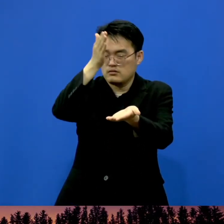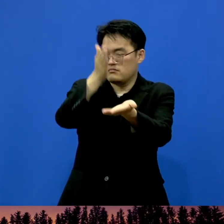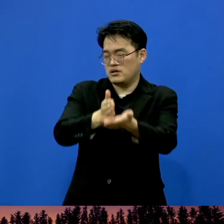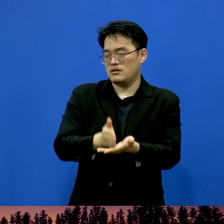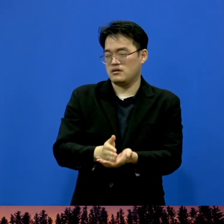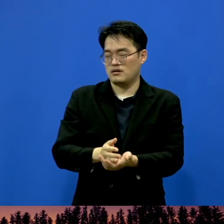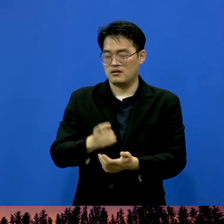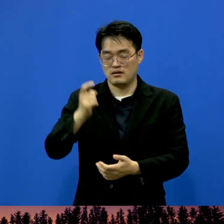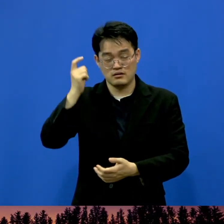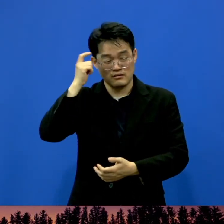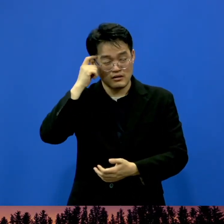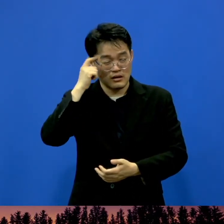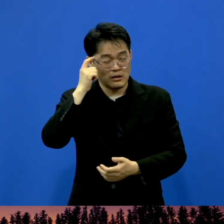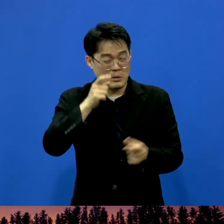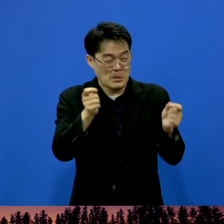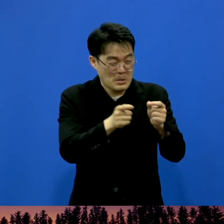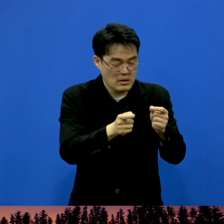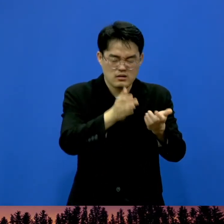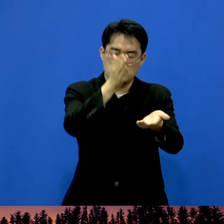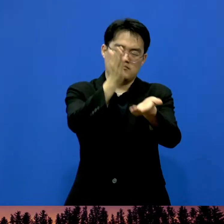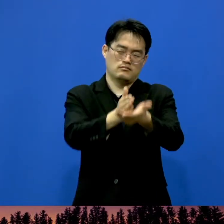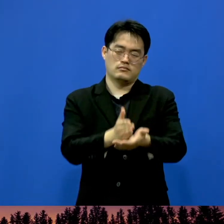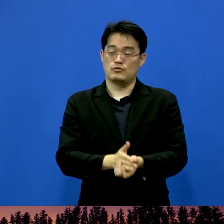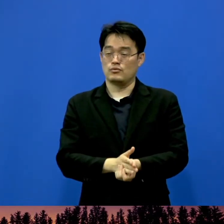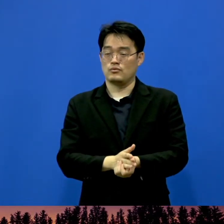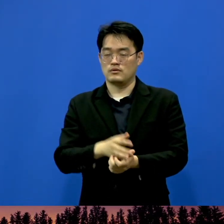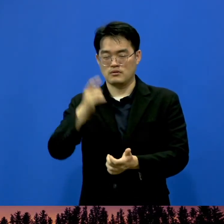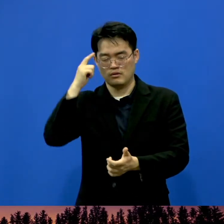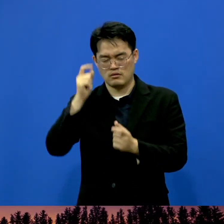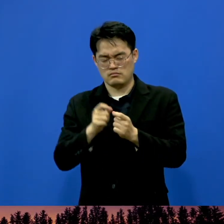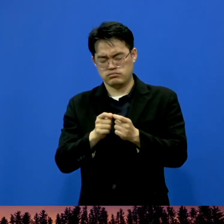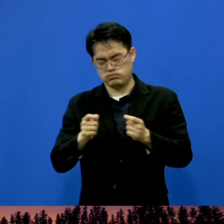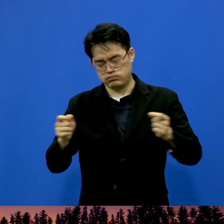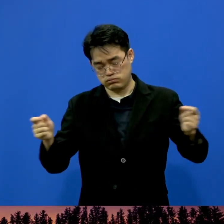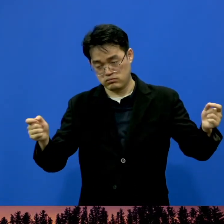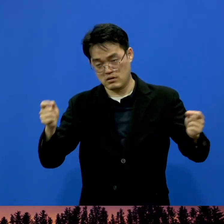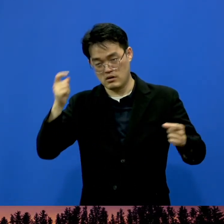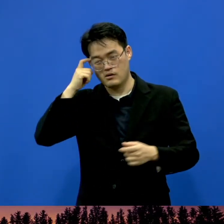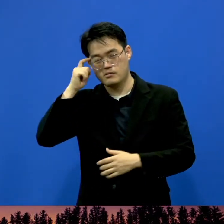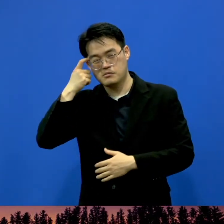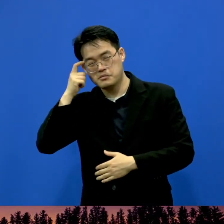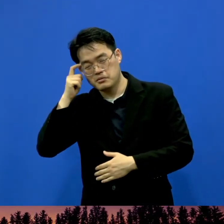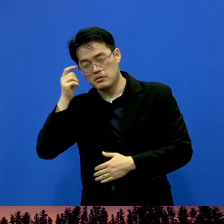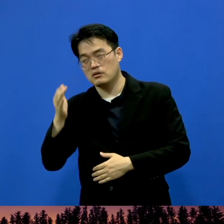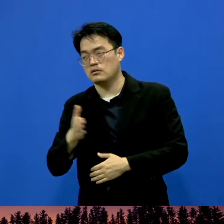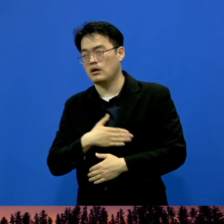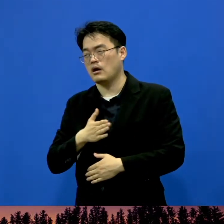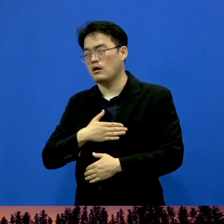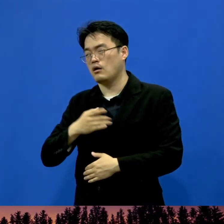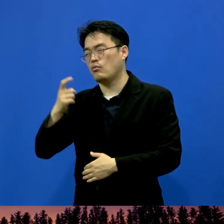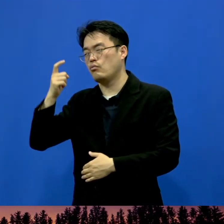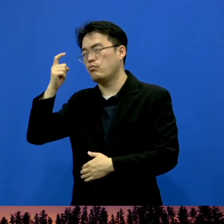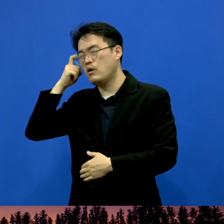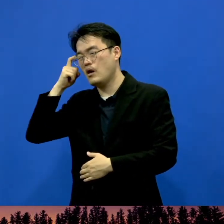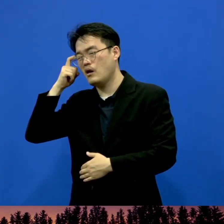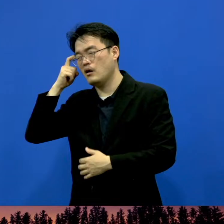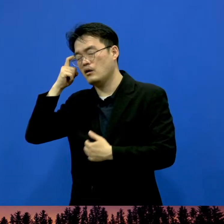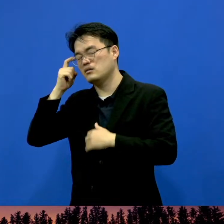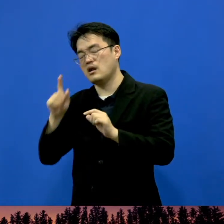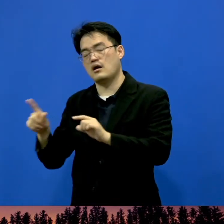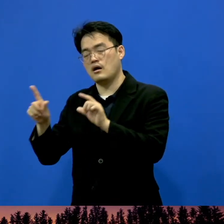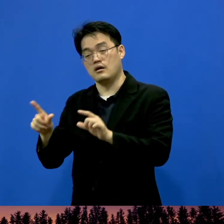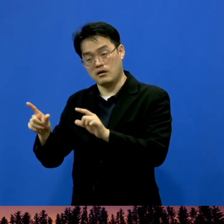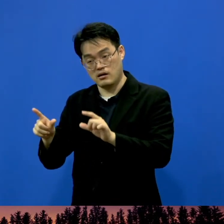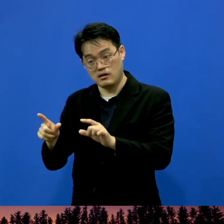거예요. 그래서 여러분 내가 왜 이렇게 살아야 되나 이 질문을 해야 되는 거잖아요. 여러분 교회